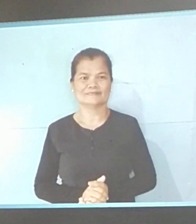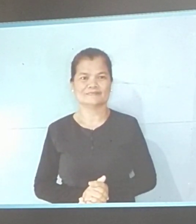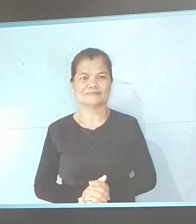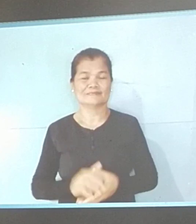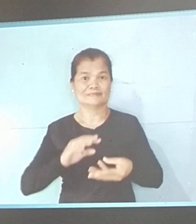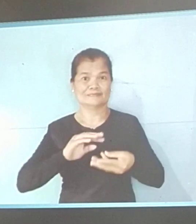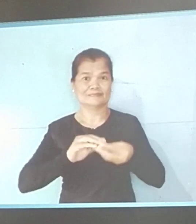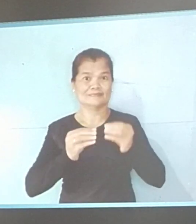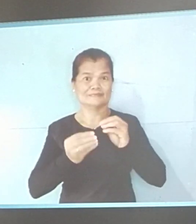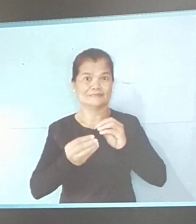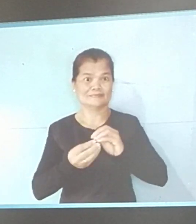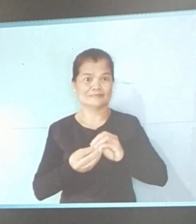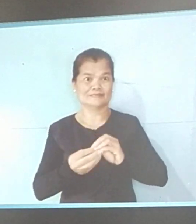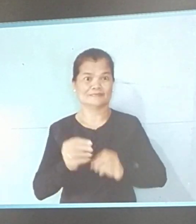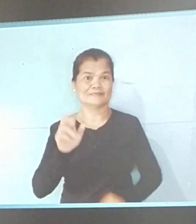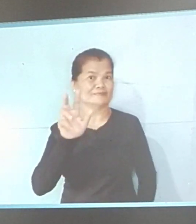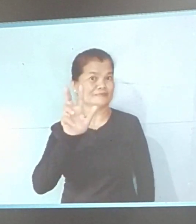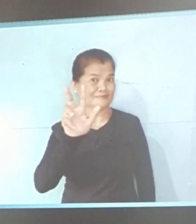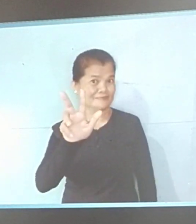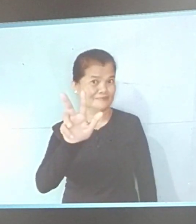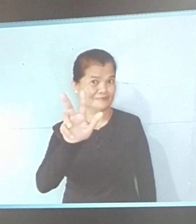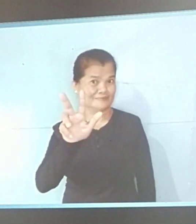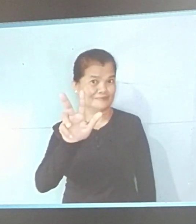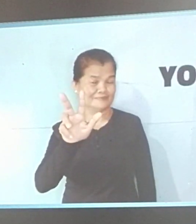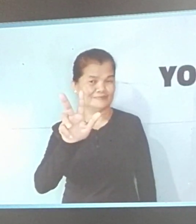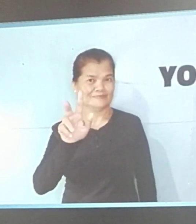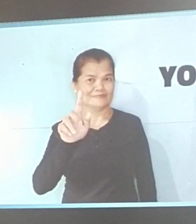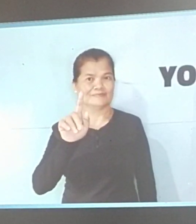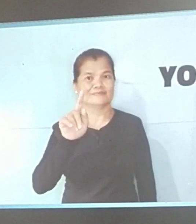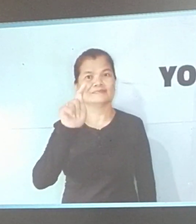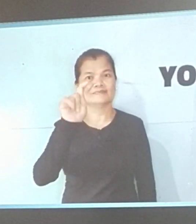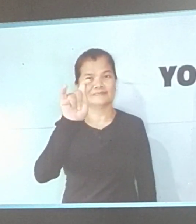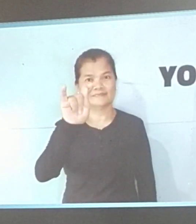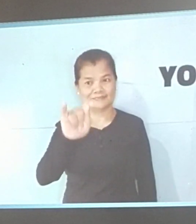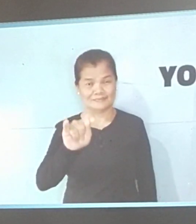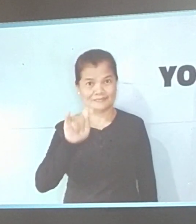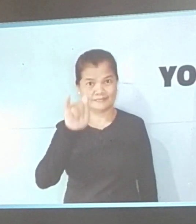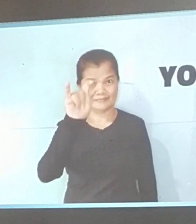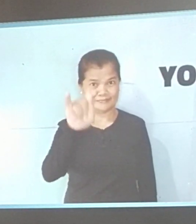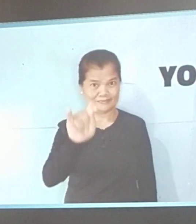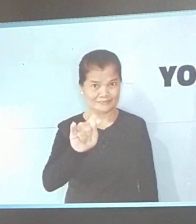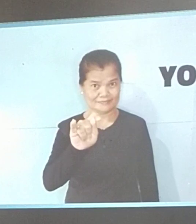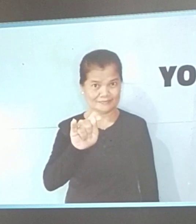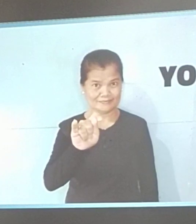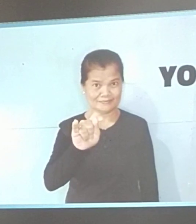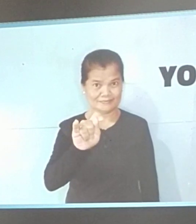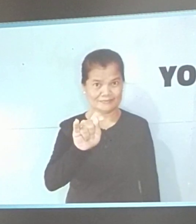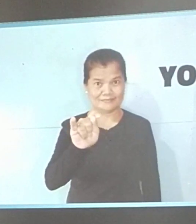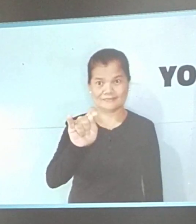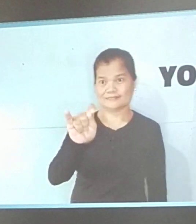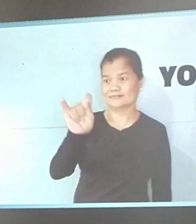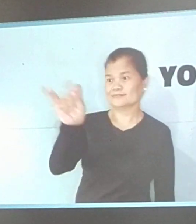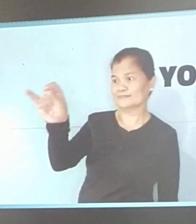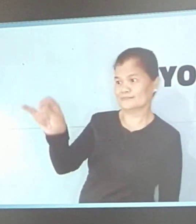Next. Number 3. 3. YouTube. Y tapos T.